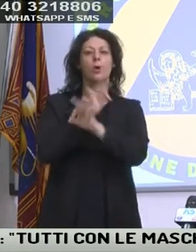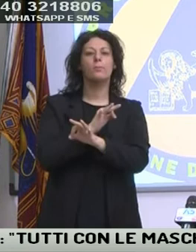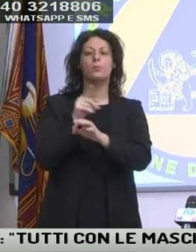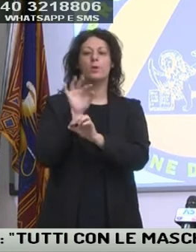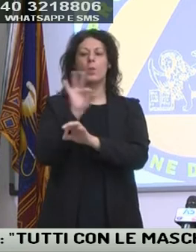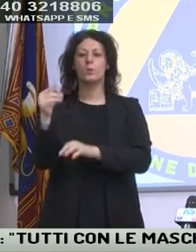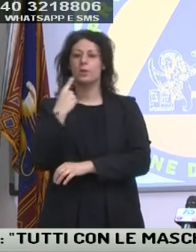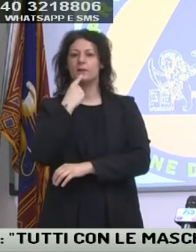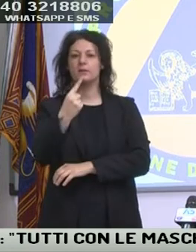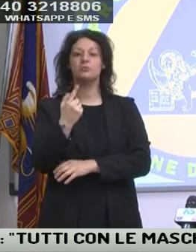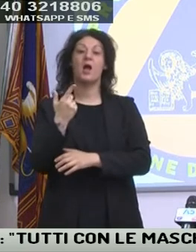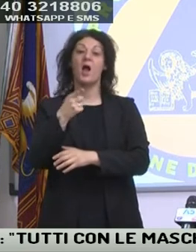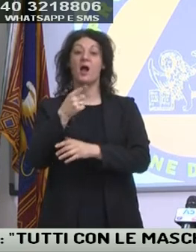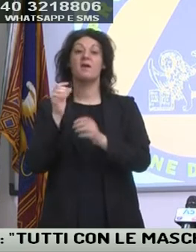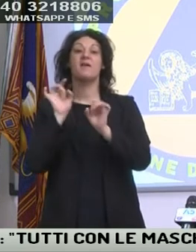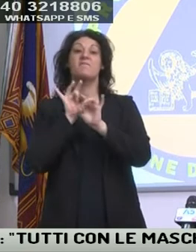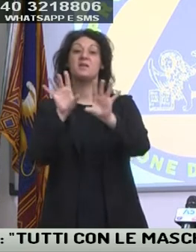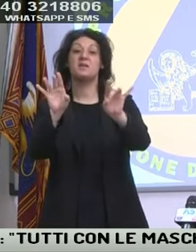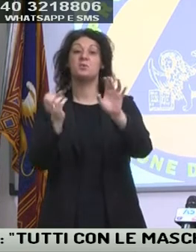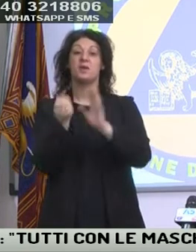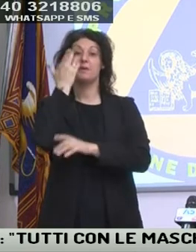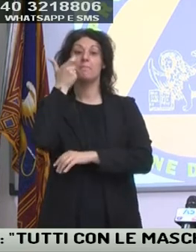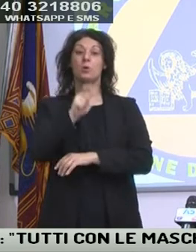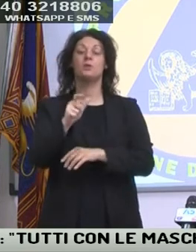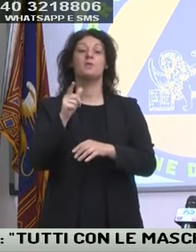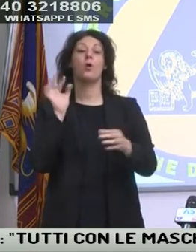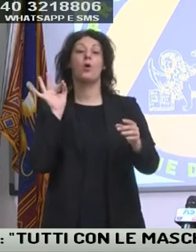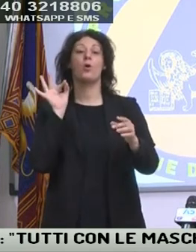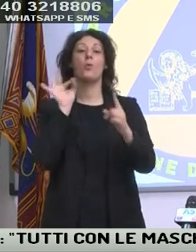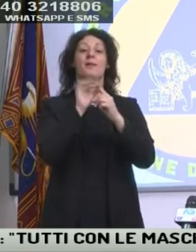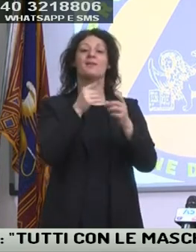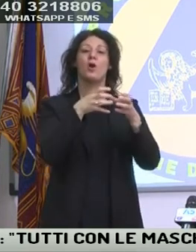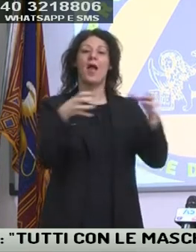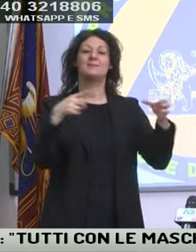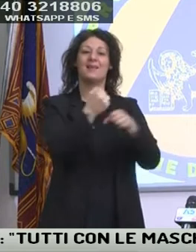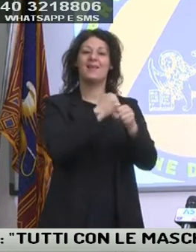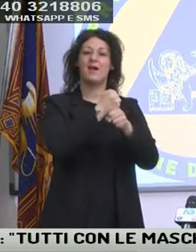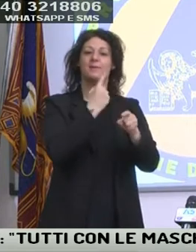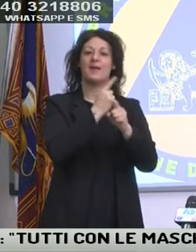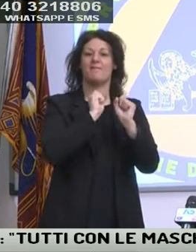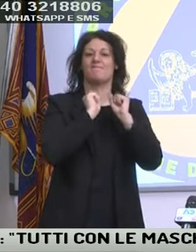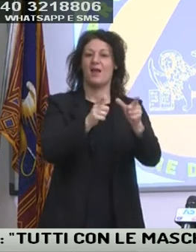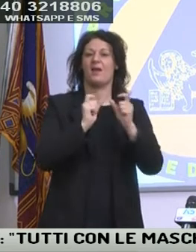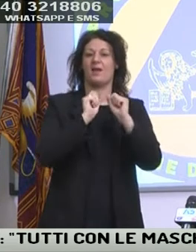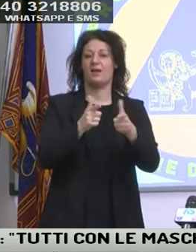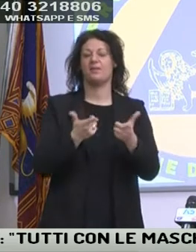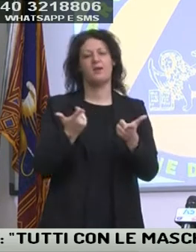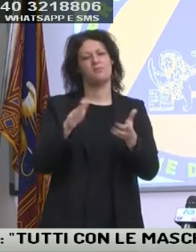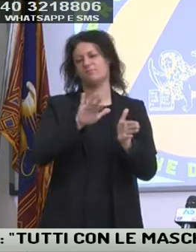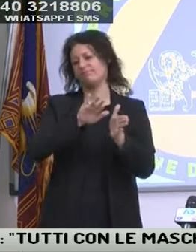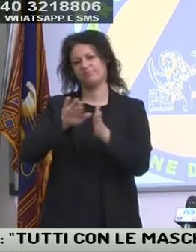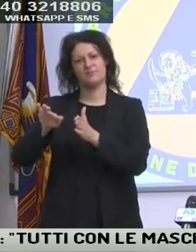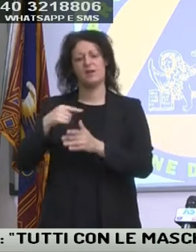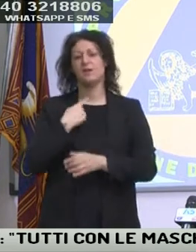perché bisogna far vendere farmaci alle aziende farmaceutiche. Guardate, io dico che si deve avere rispetto per i morti, abbiamo più di